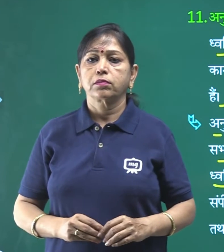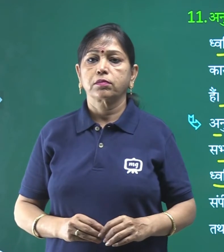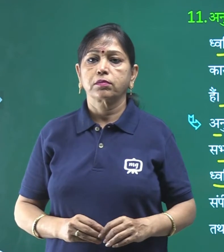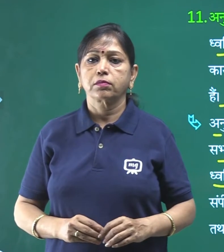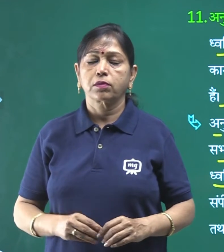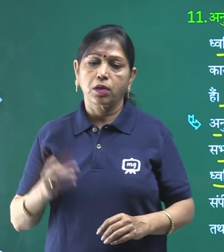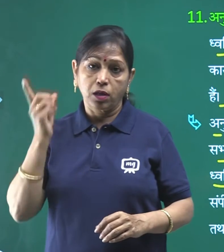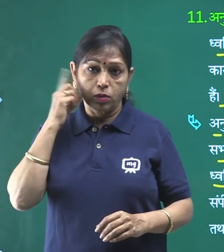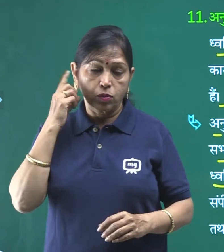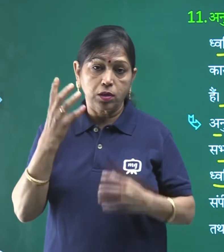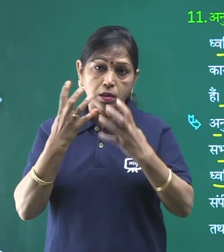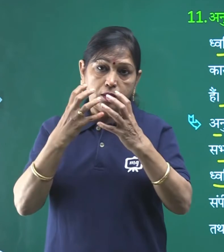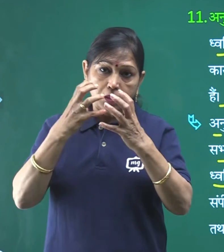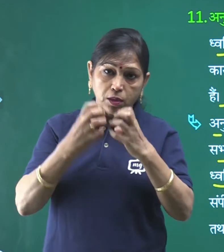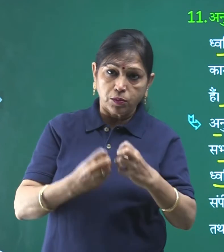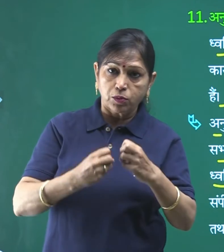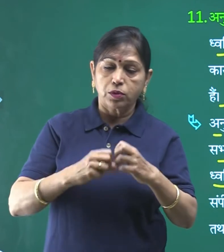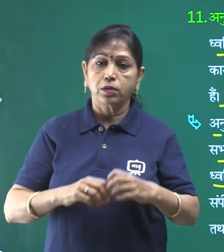ध्वनि अवशोषक